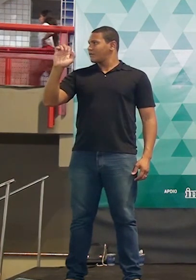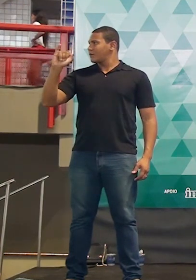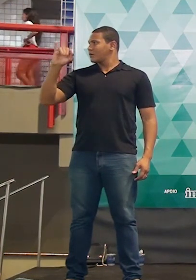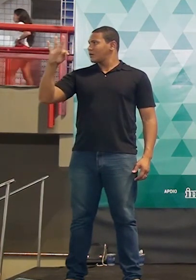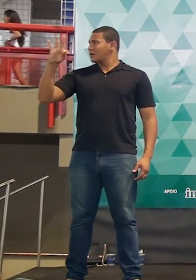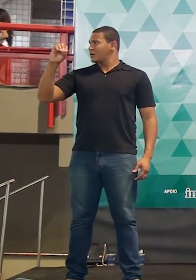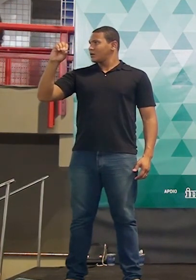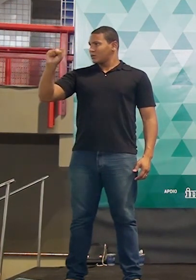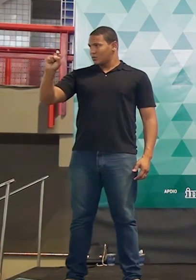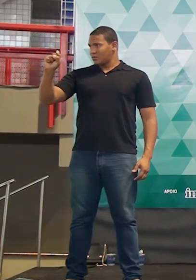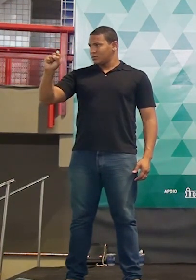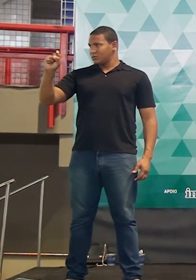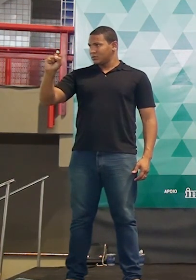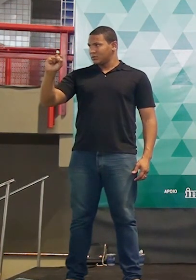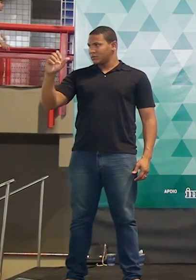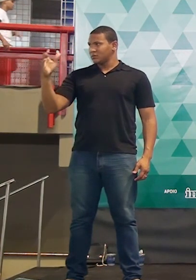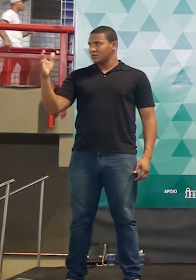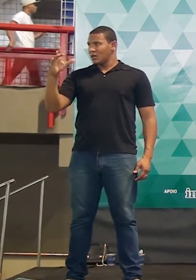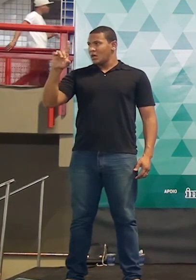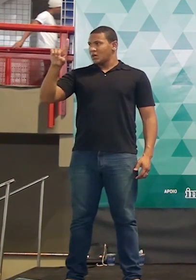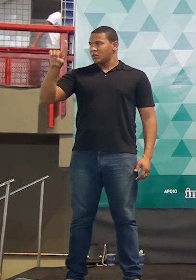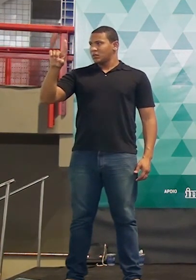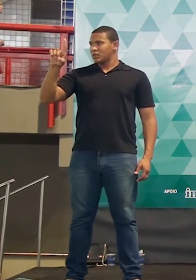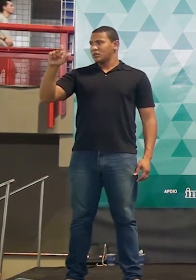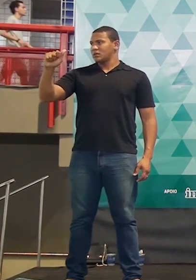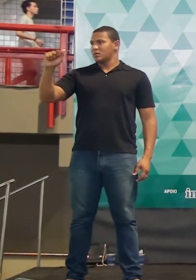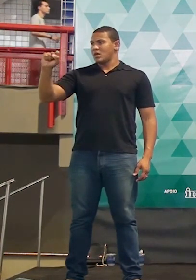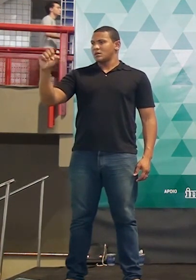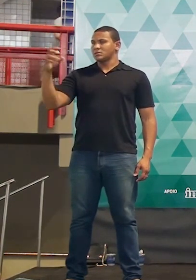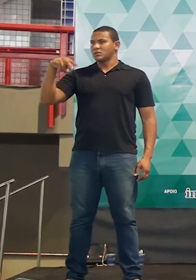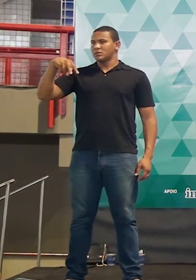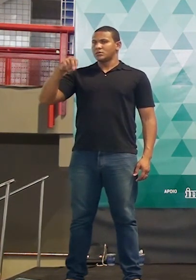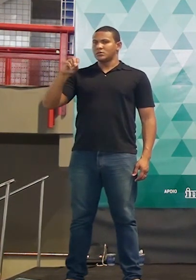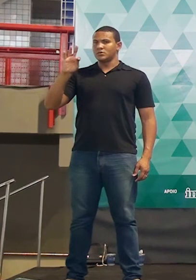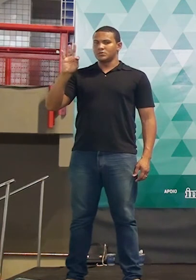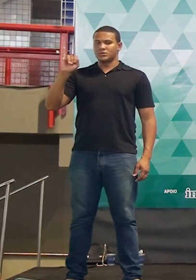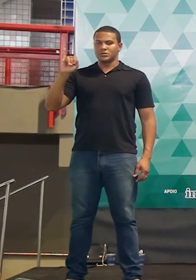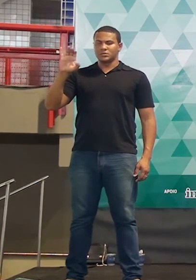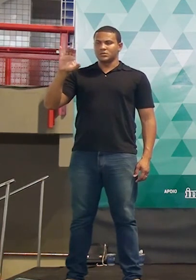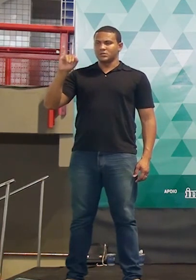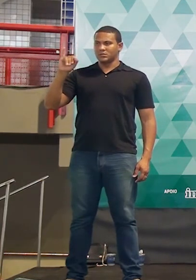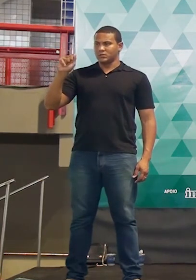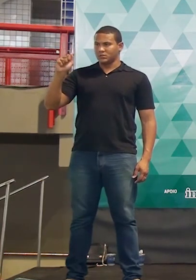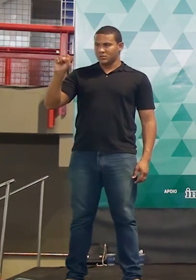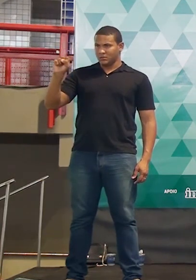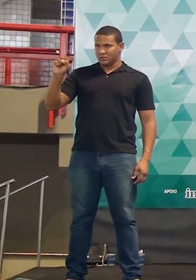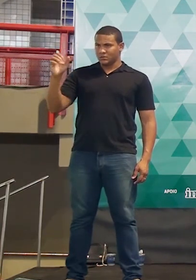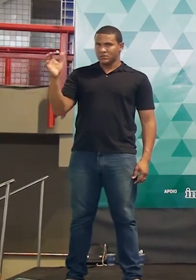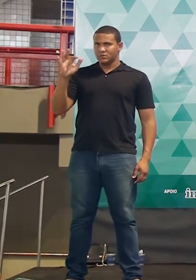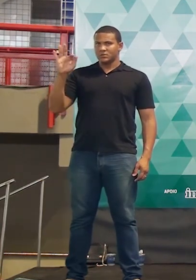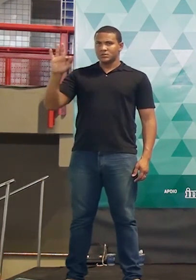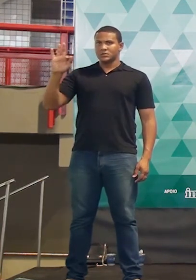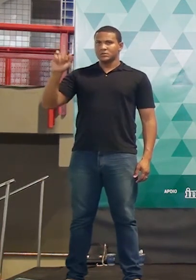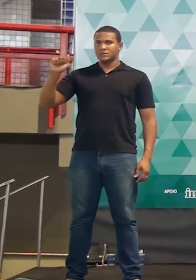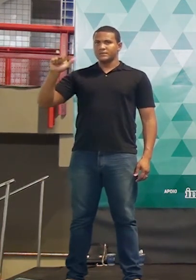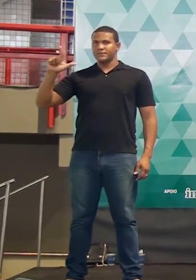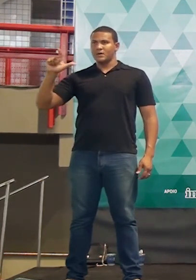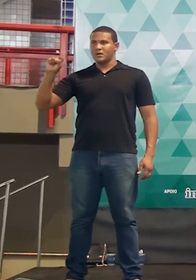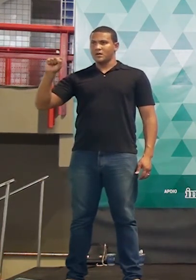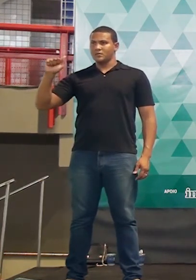das notícias falsas, os efeitos das